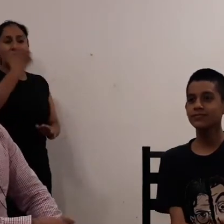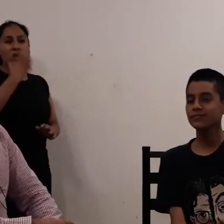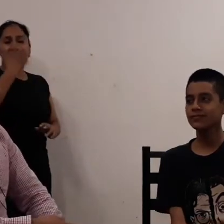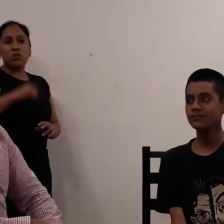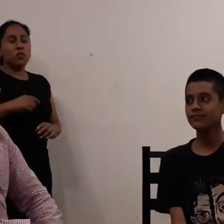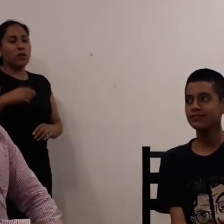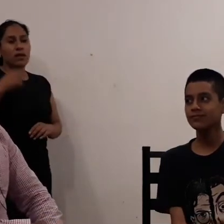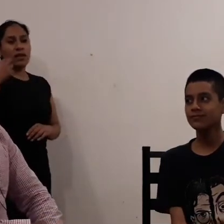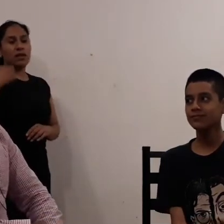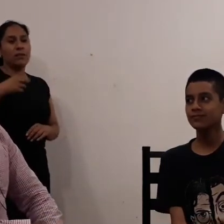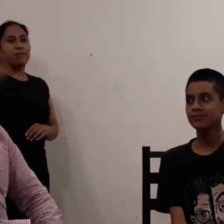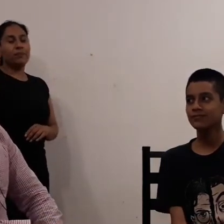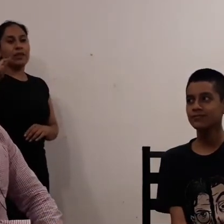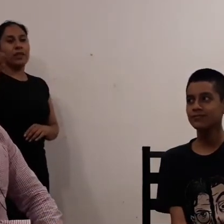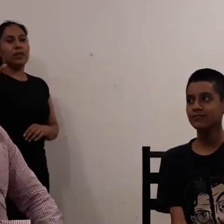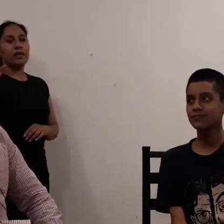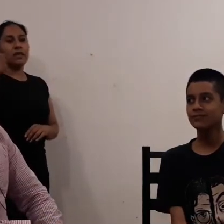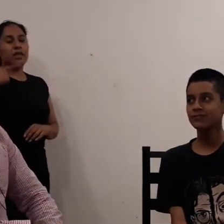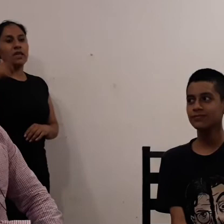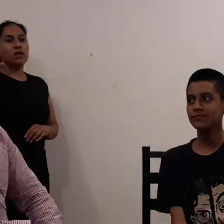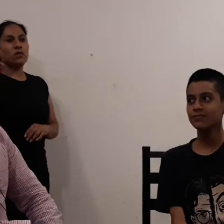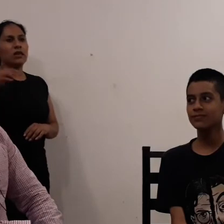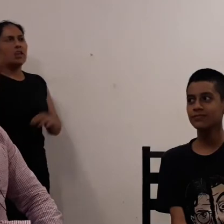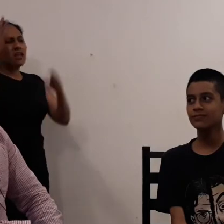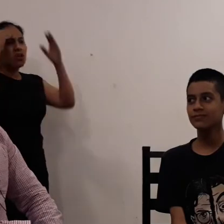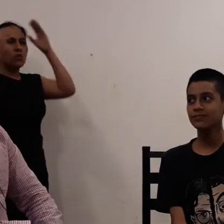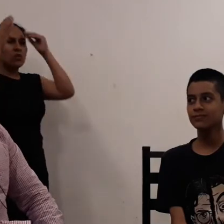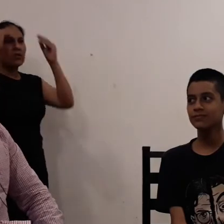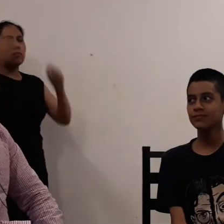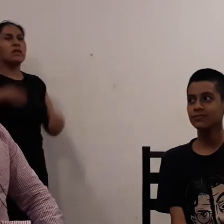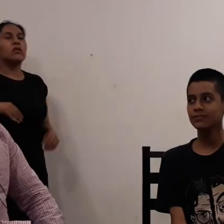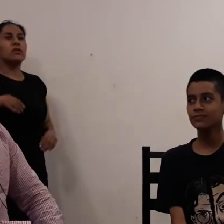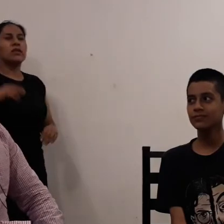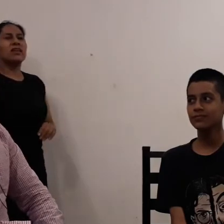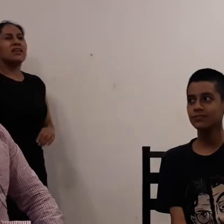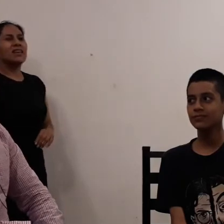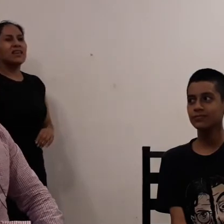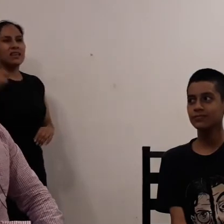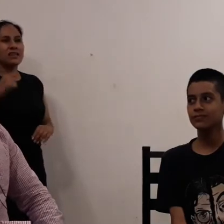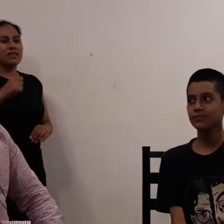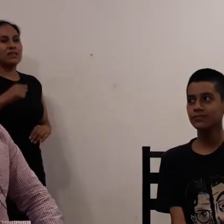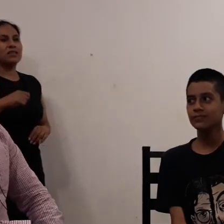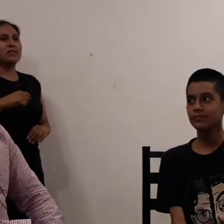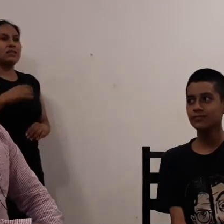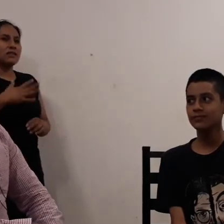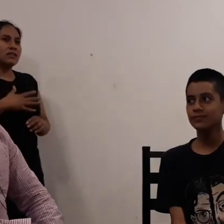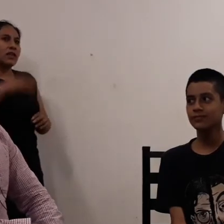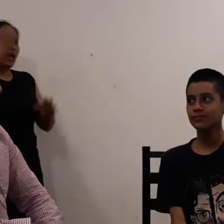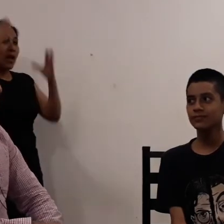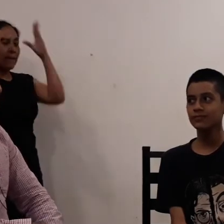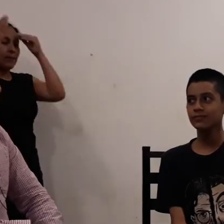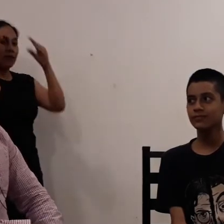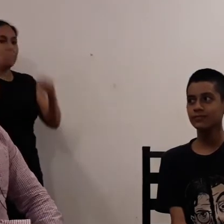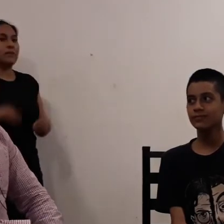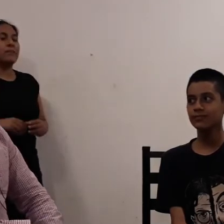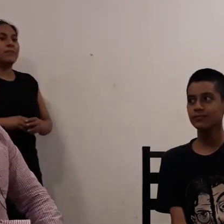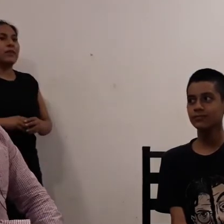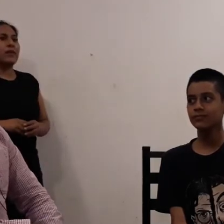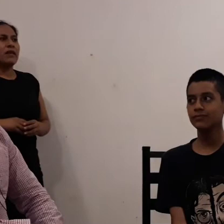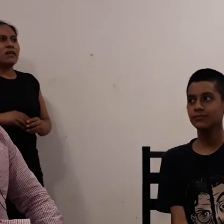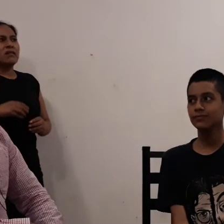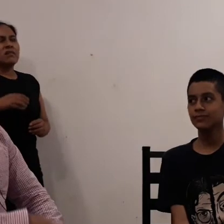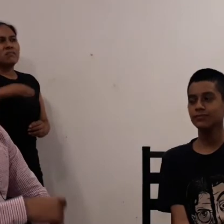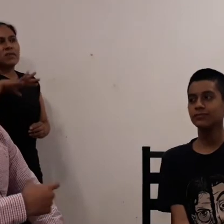hay conocimientos previos que todavía necesita consolidar. Afortunadamente, le digo, él tiene la ventaja